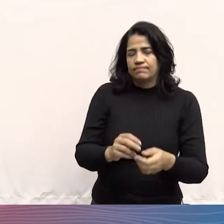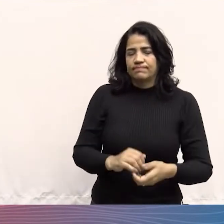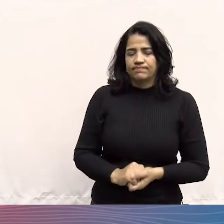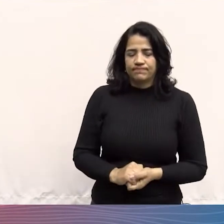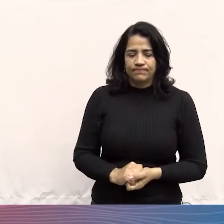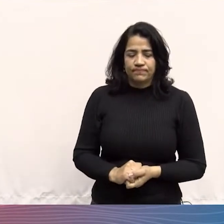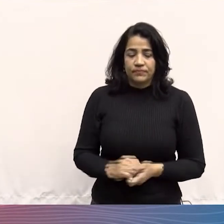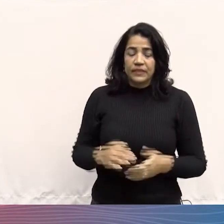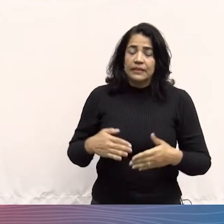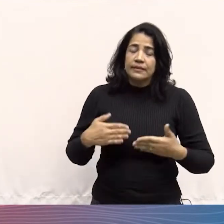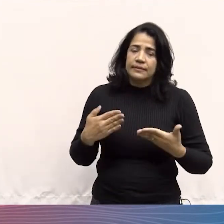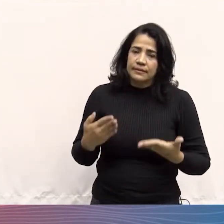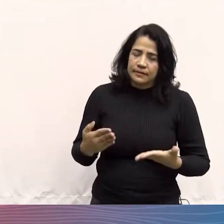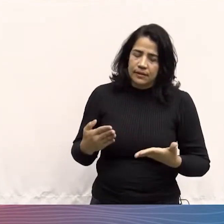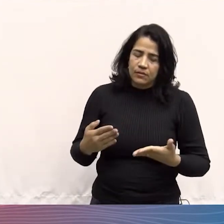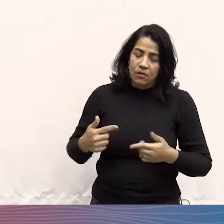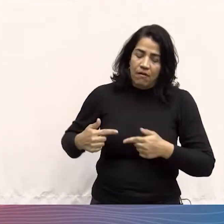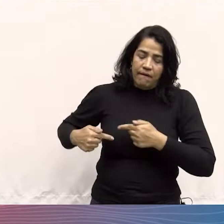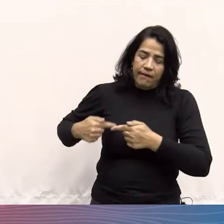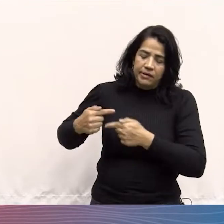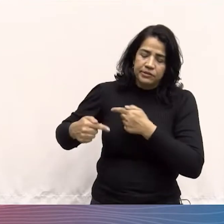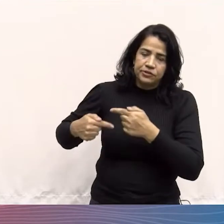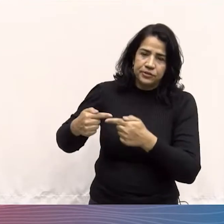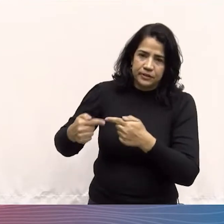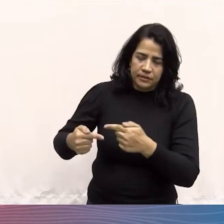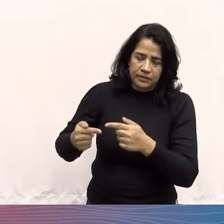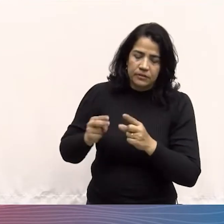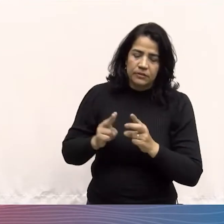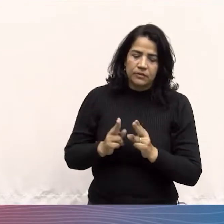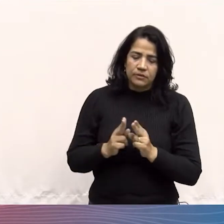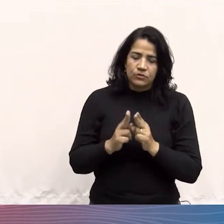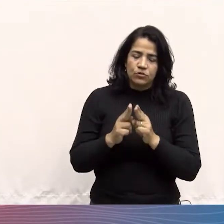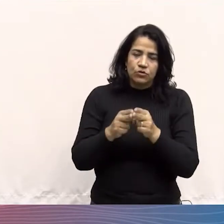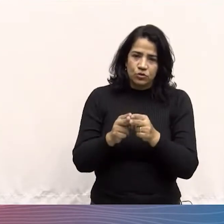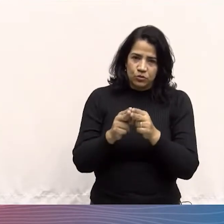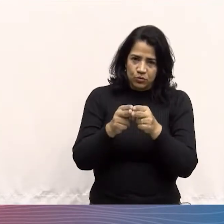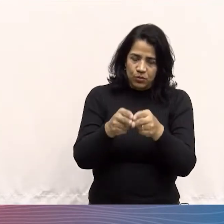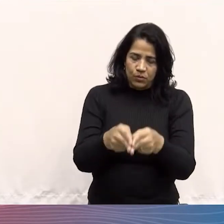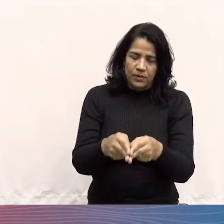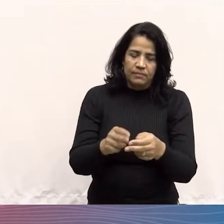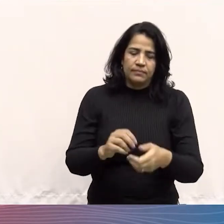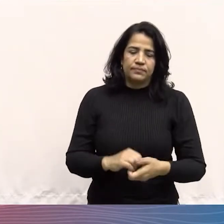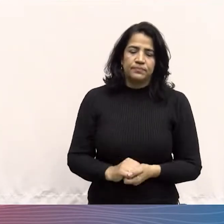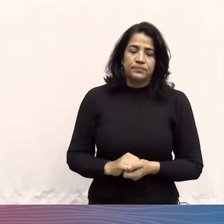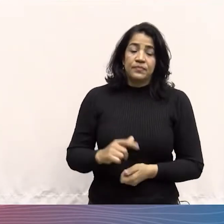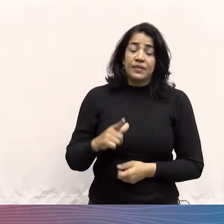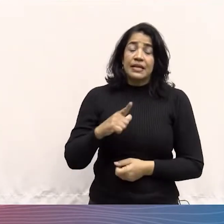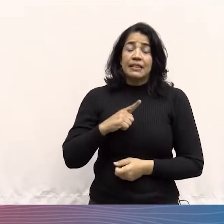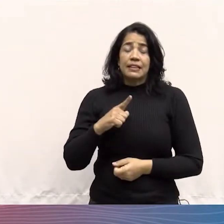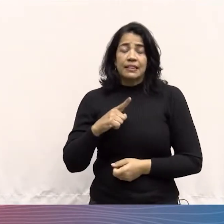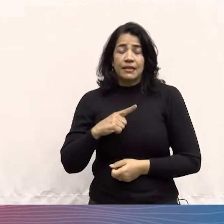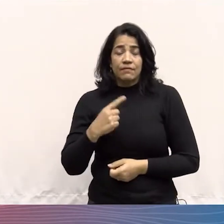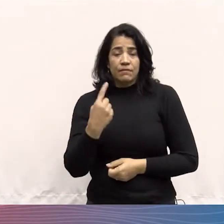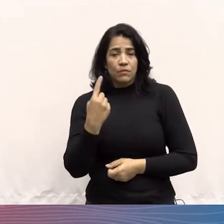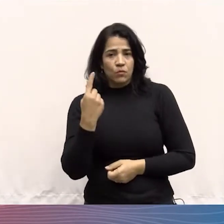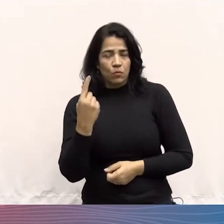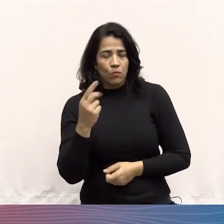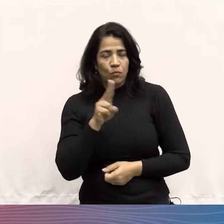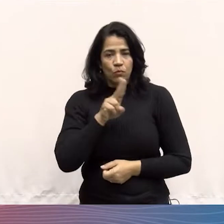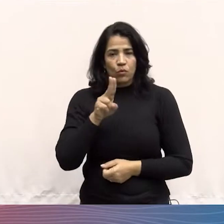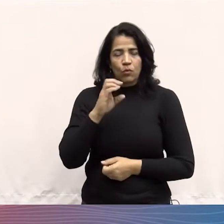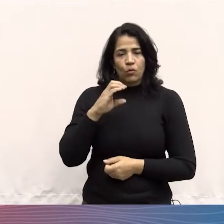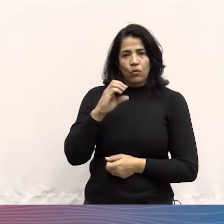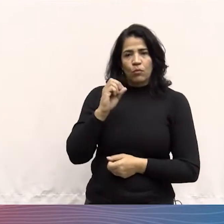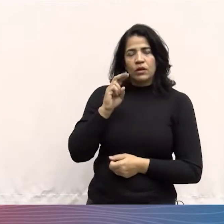dessa descendência de Noé, um deles, né, que chama Cuxi, ele é filho, ele na